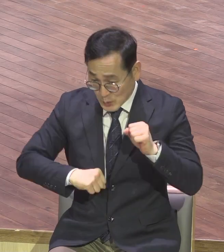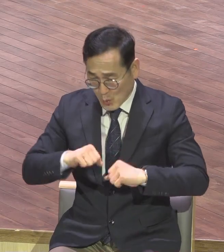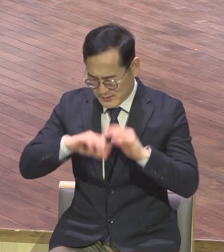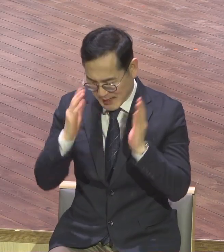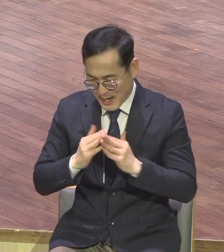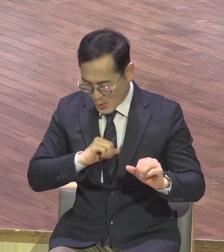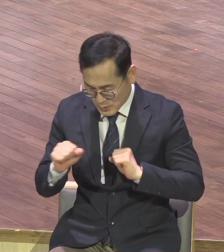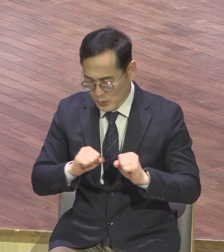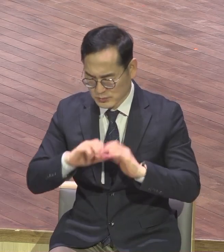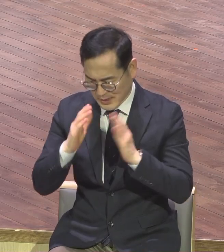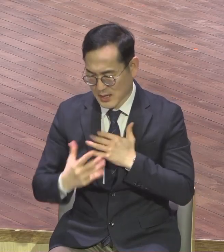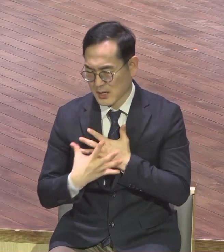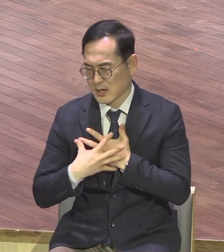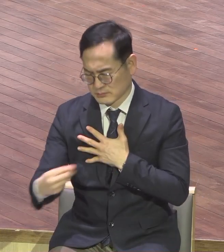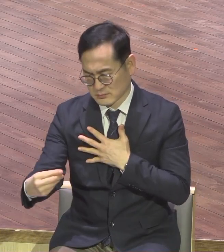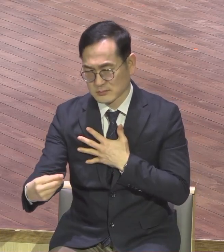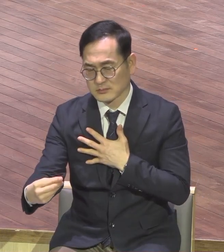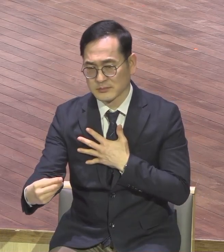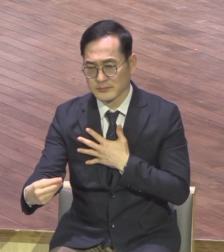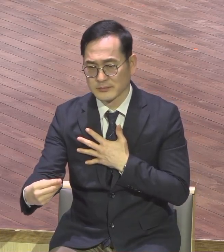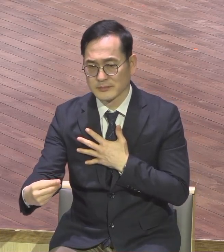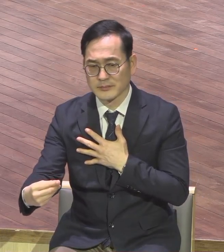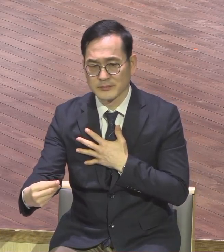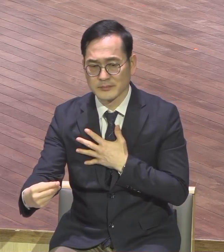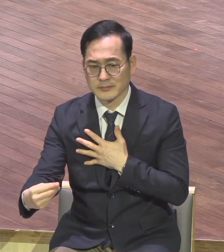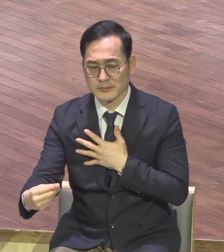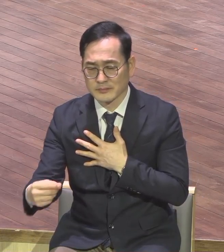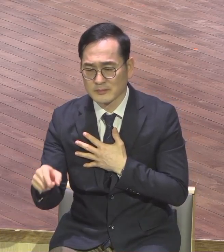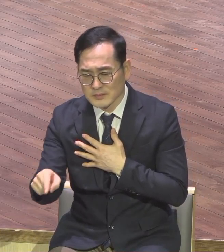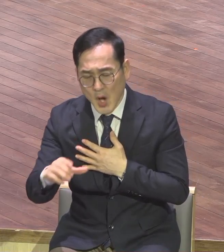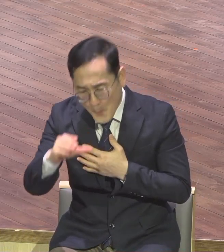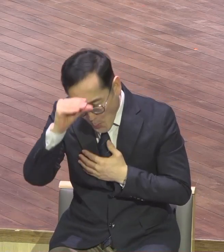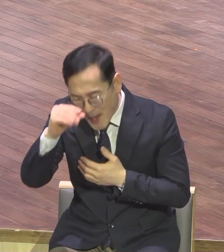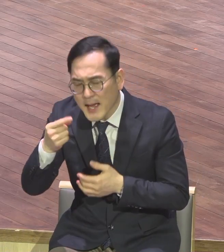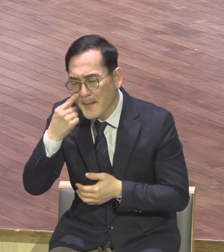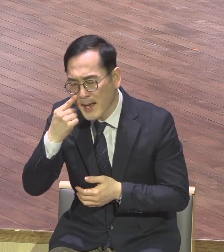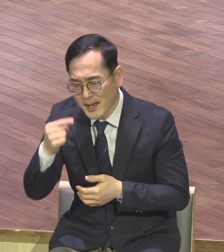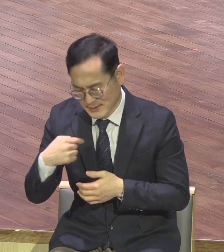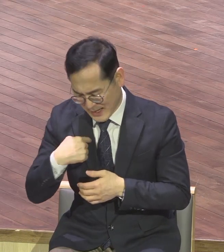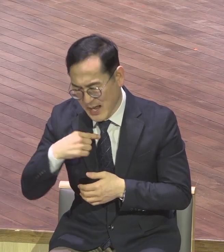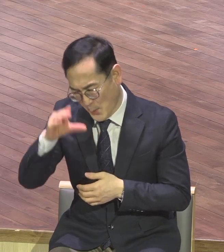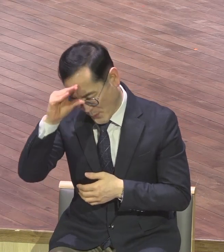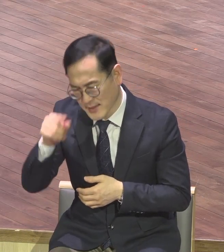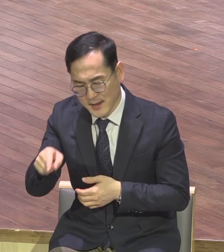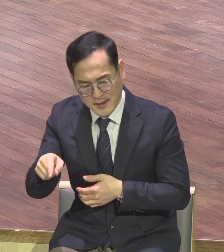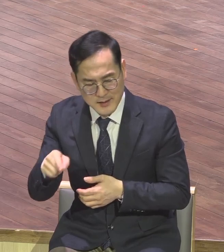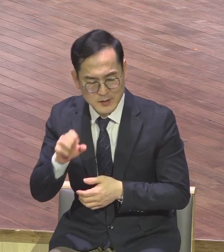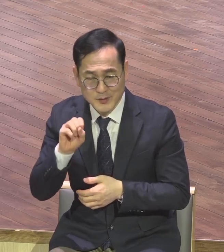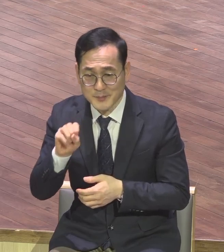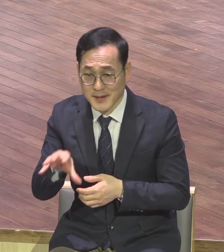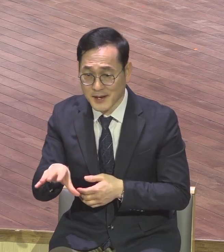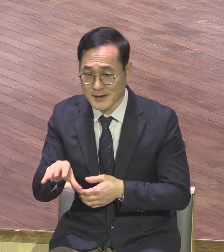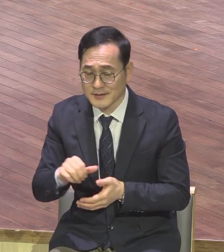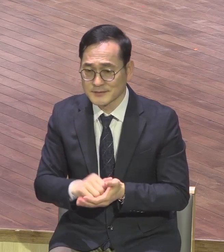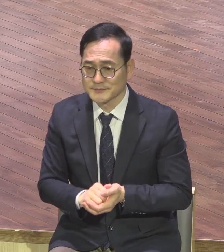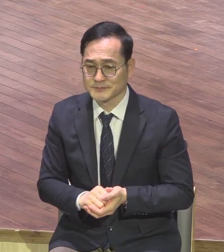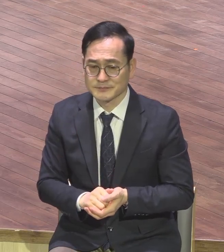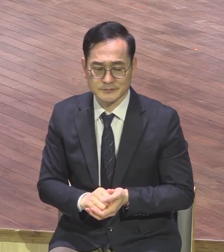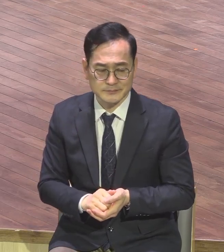있습니다. 이 본문에서 뿐만 아니라 고린도전서 4장 16절, 고린도전서 11장